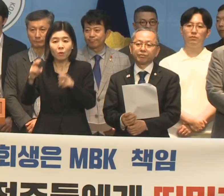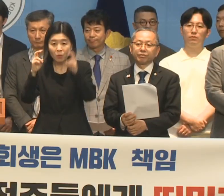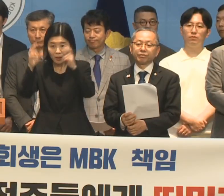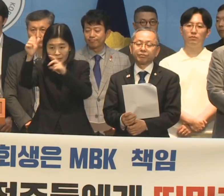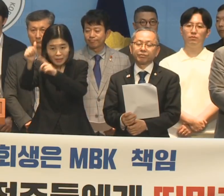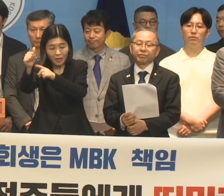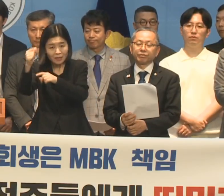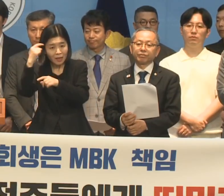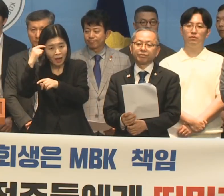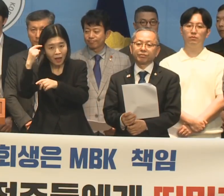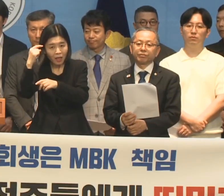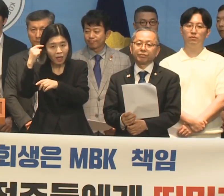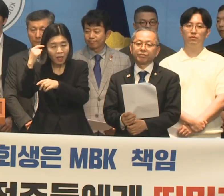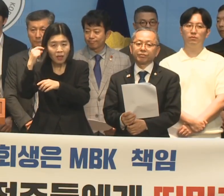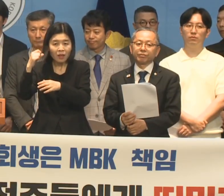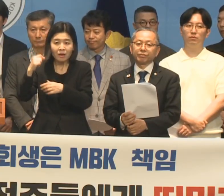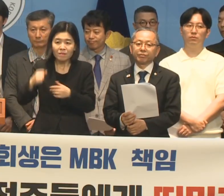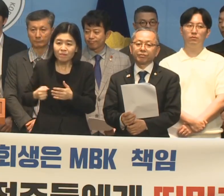불가능하다고 생각합니다.